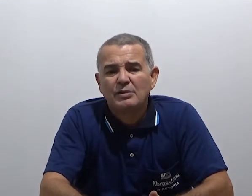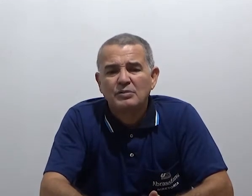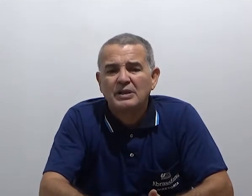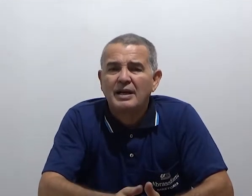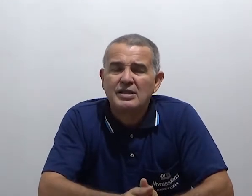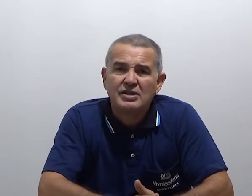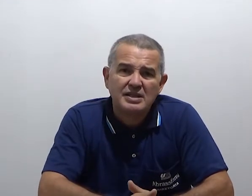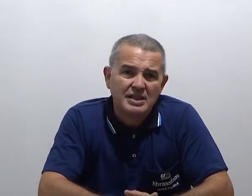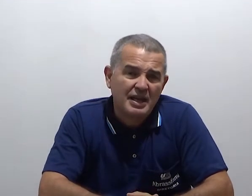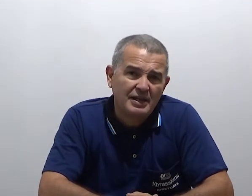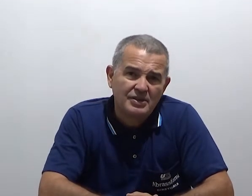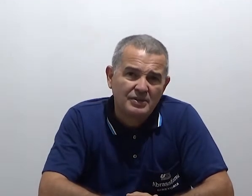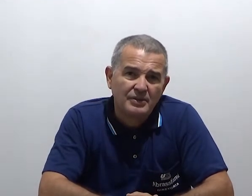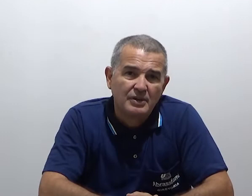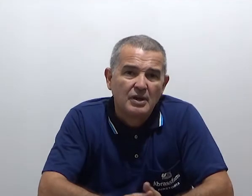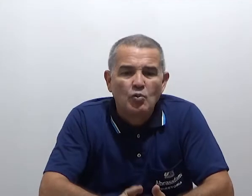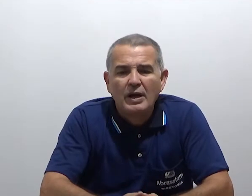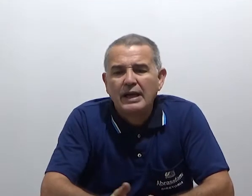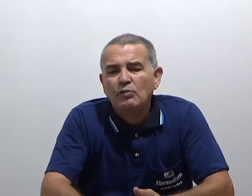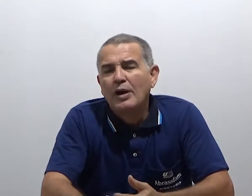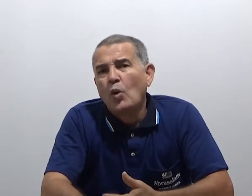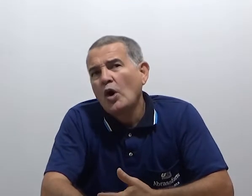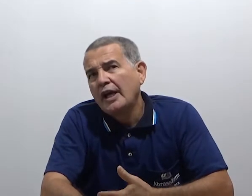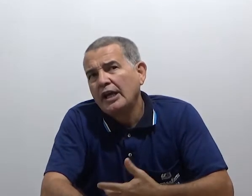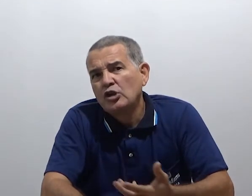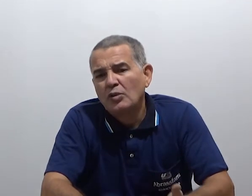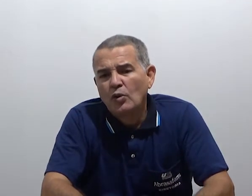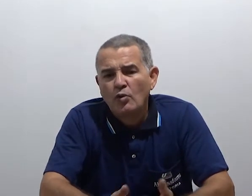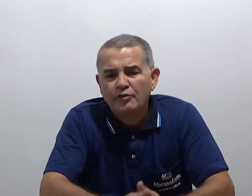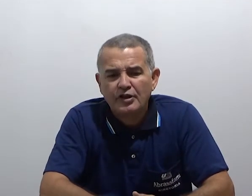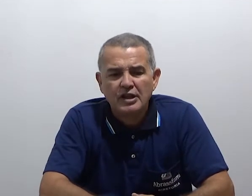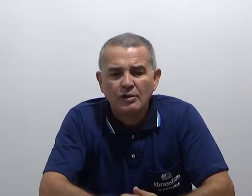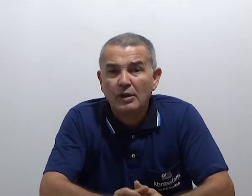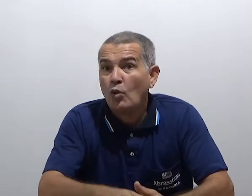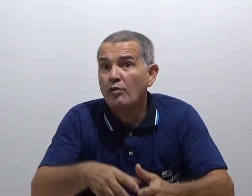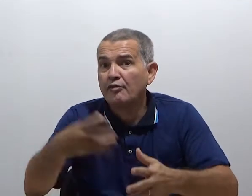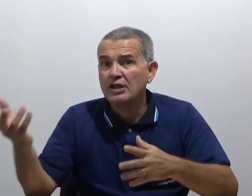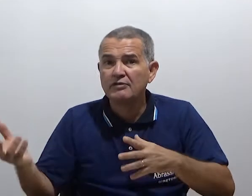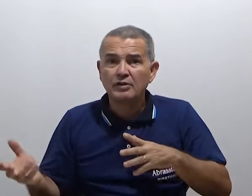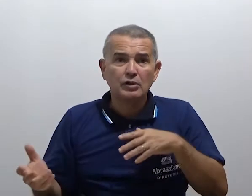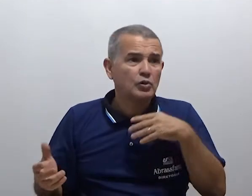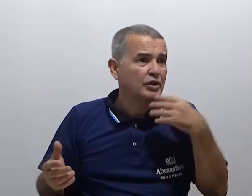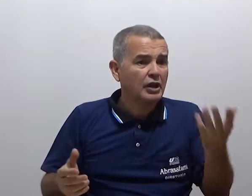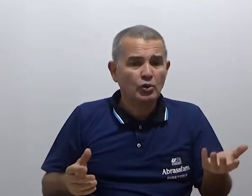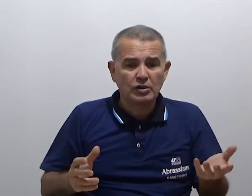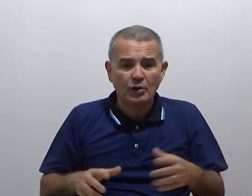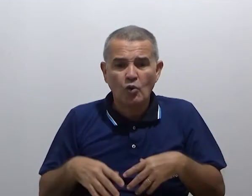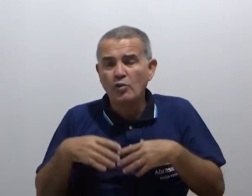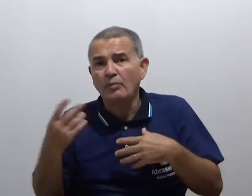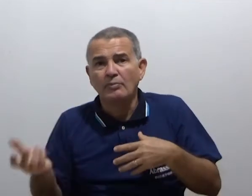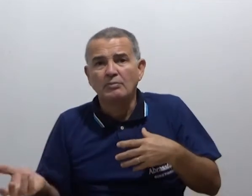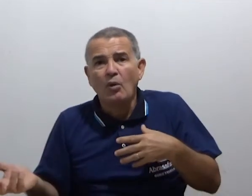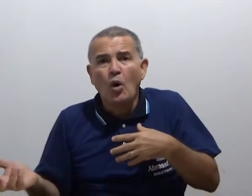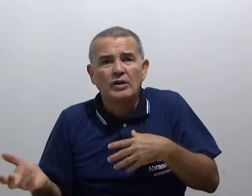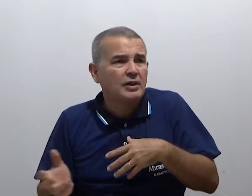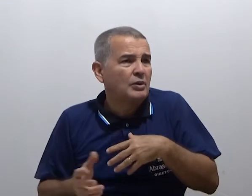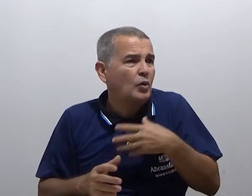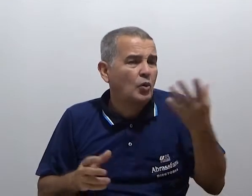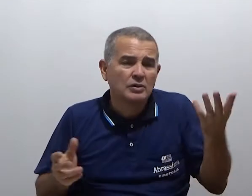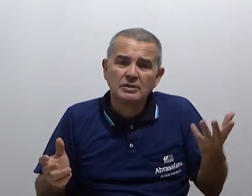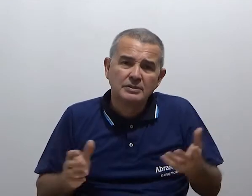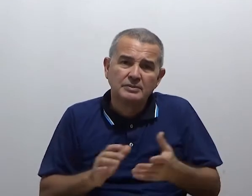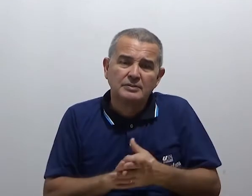primárias, secundárias, terciárias. Uma cor quente, uma cor fria, uma cor viva, uma cor neutra, uma cor